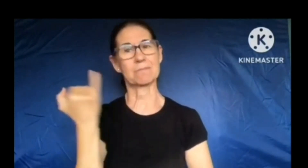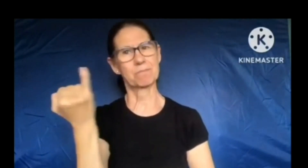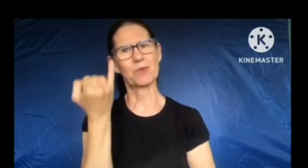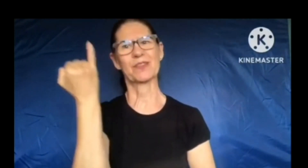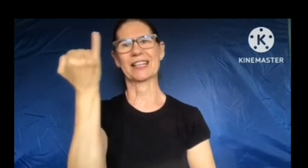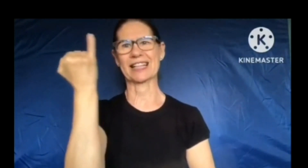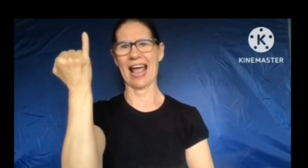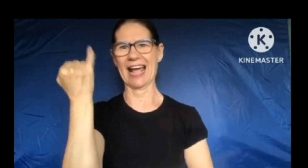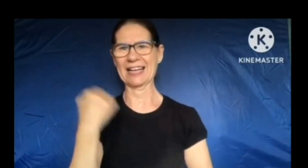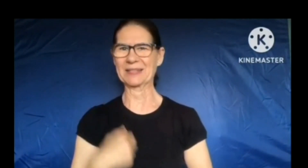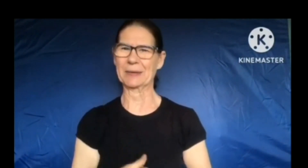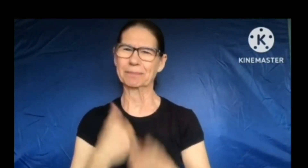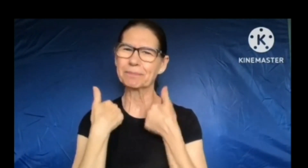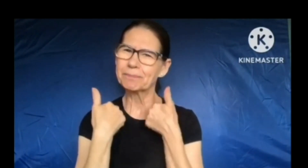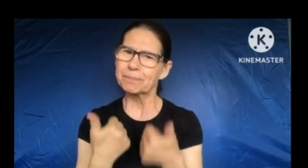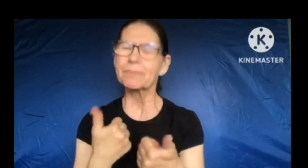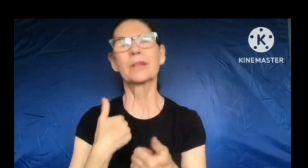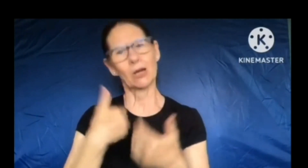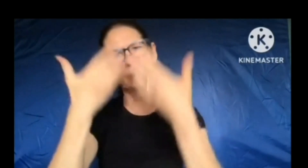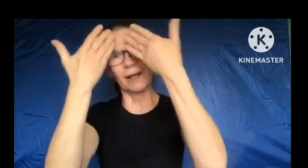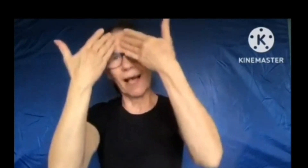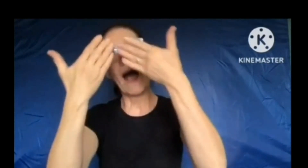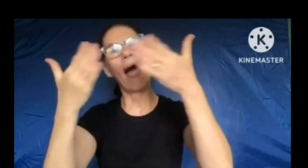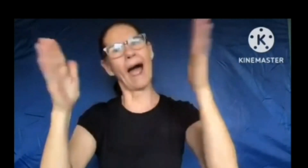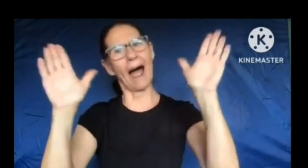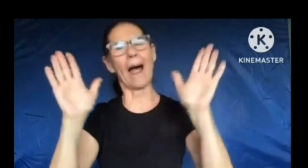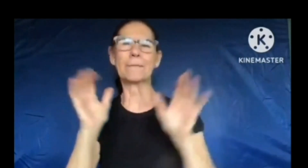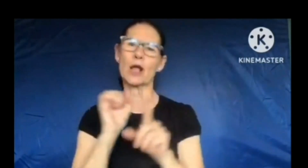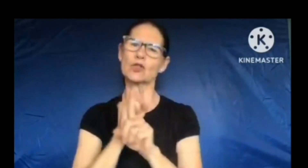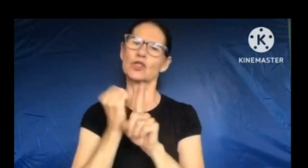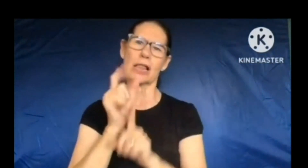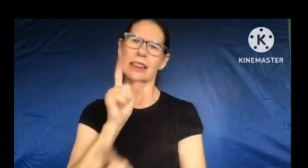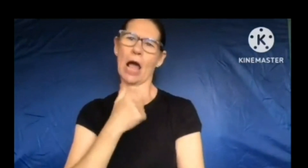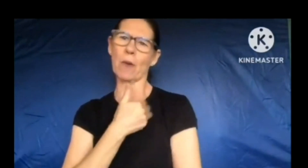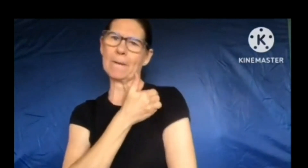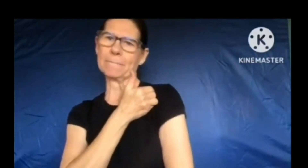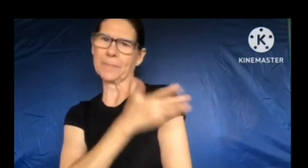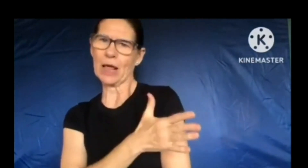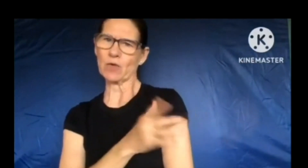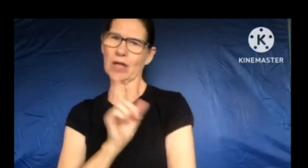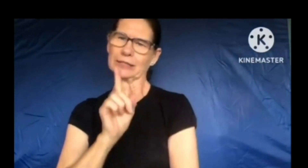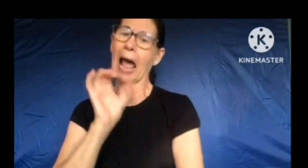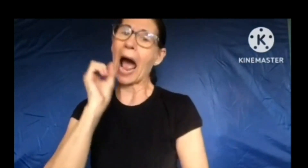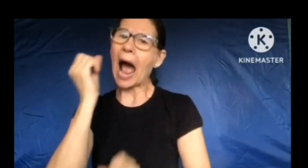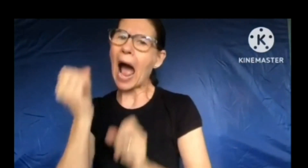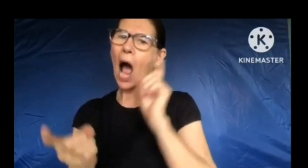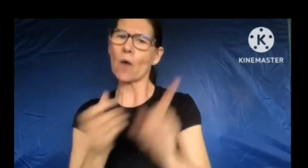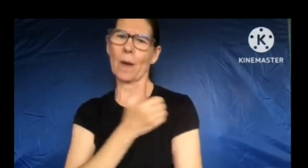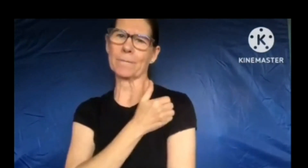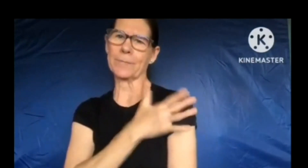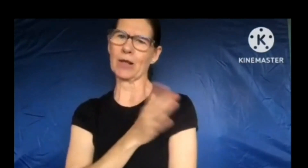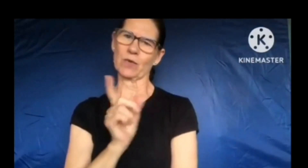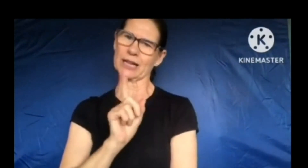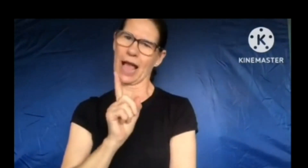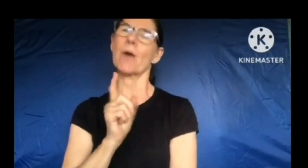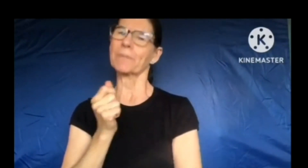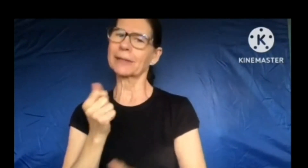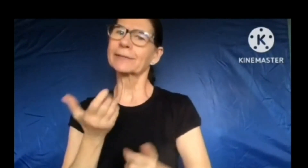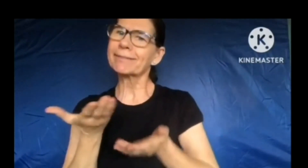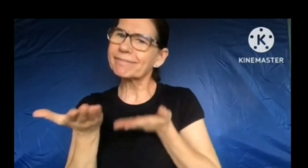eu sei bem o português. Isso é importante. Então precisa uma mudança de pensamento, não ter preconceito. Algumas pessoas